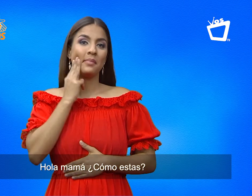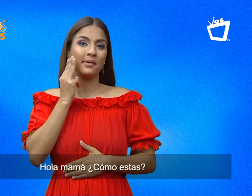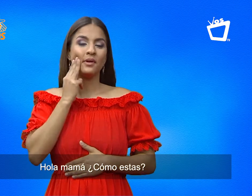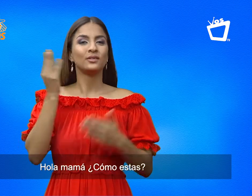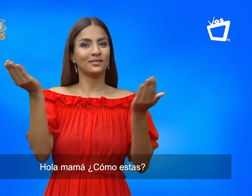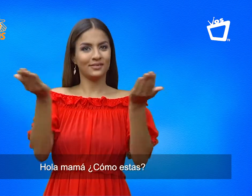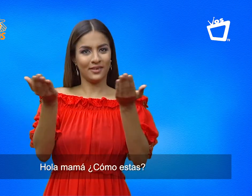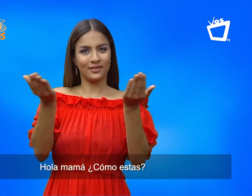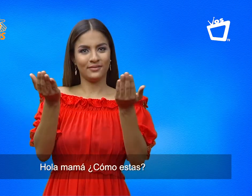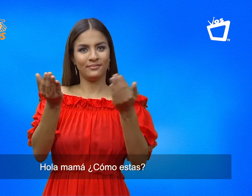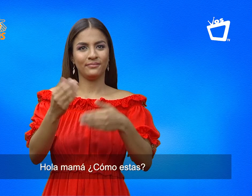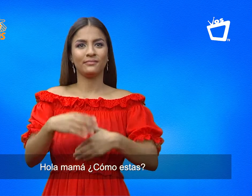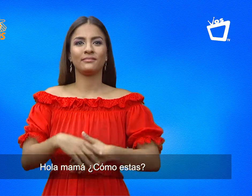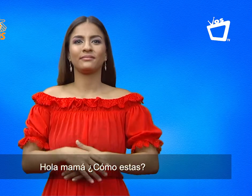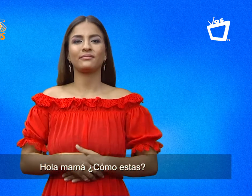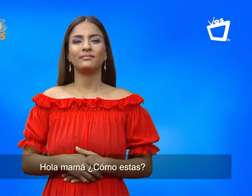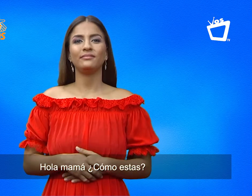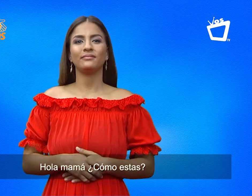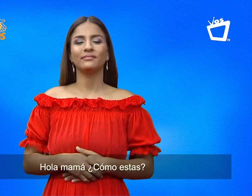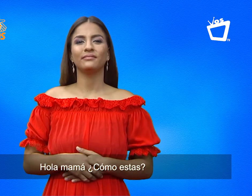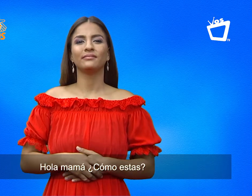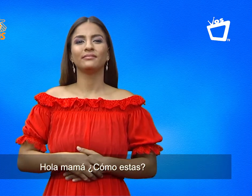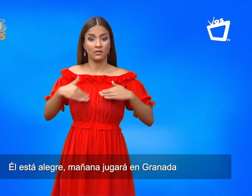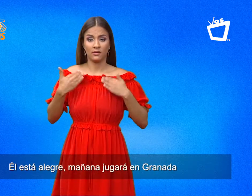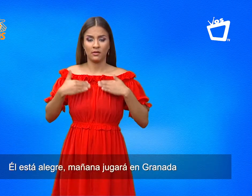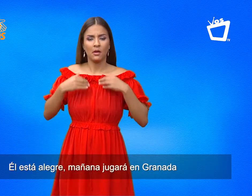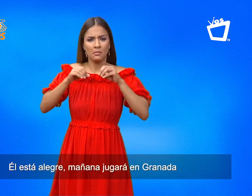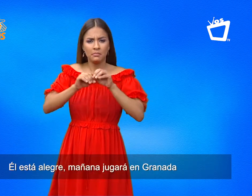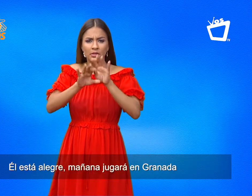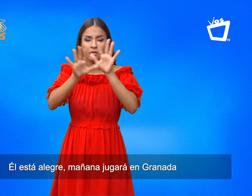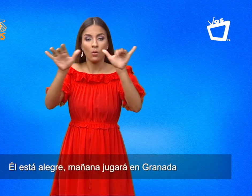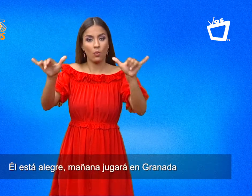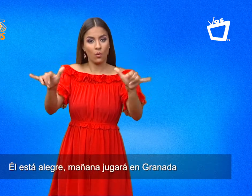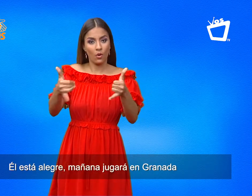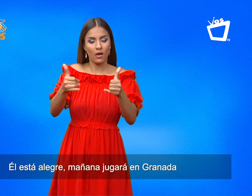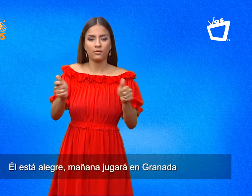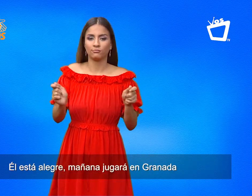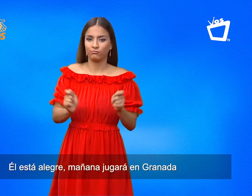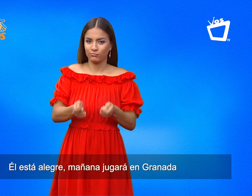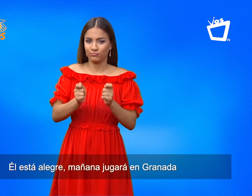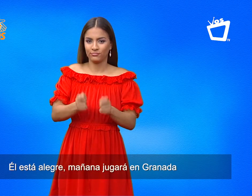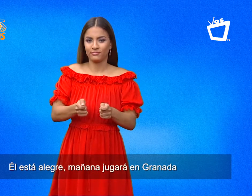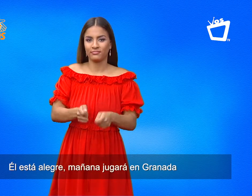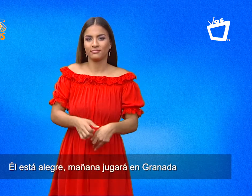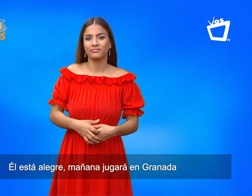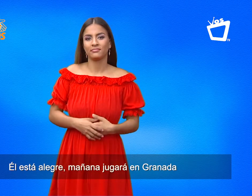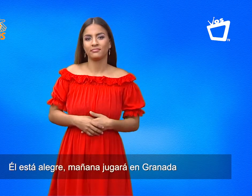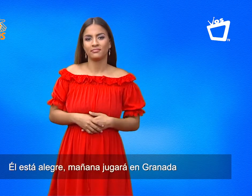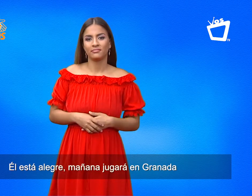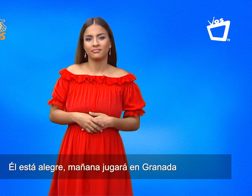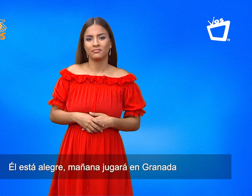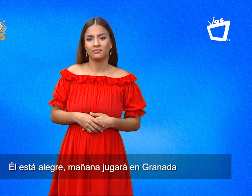hola mamá cómo estás él está alegre mañana jugará en granada